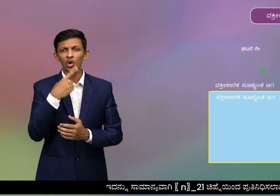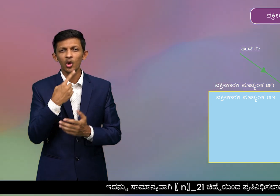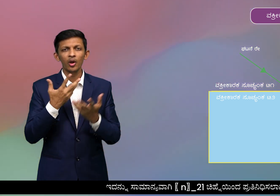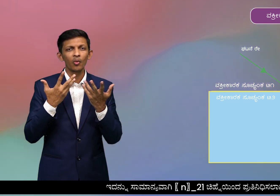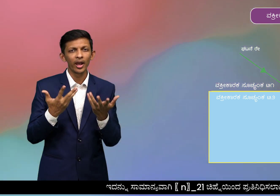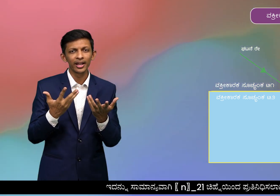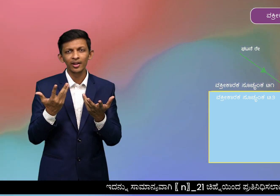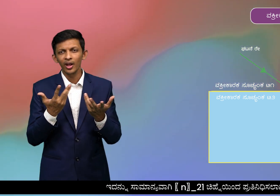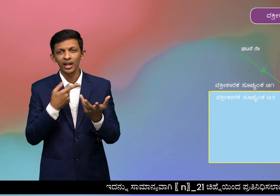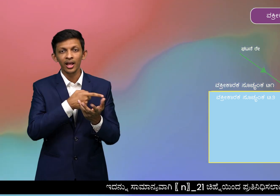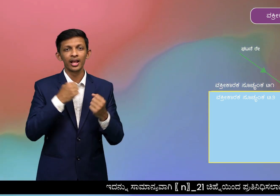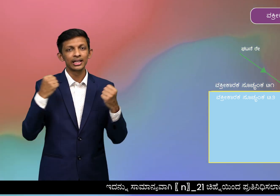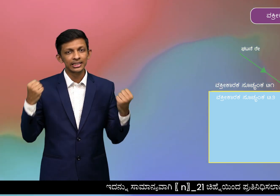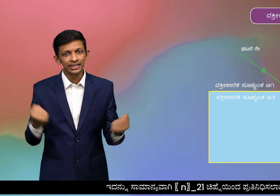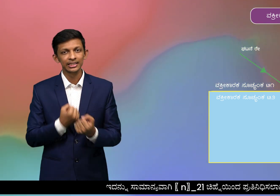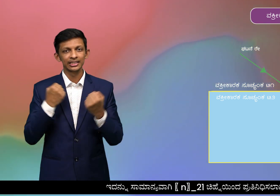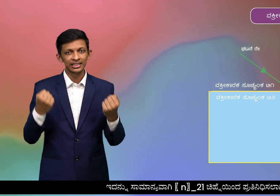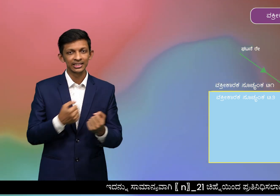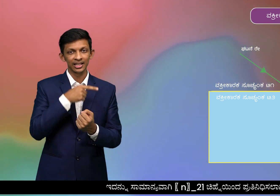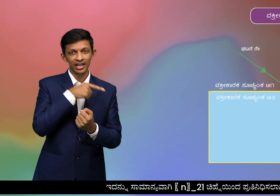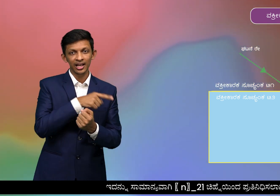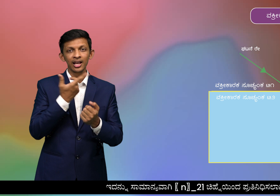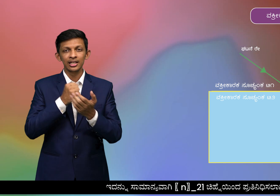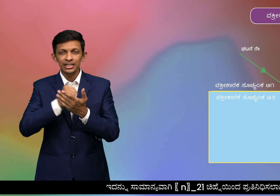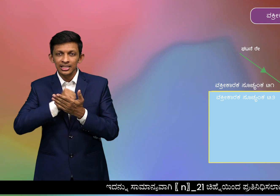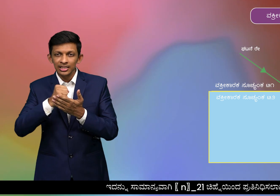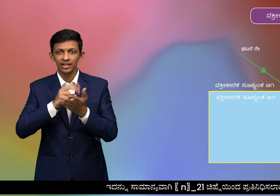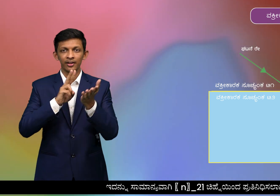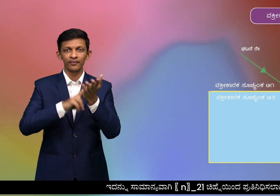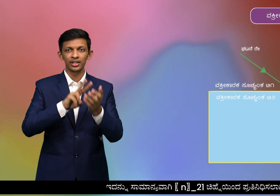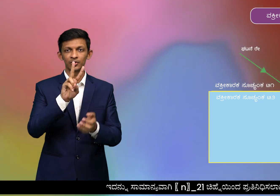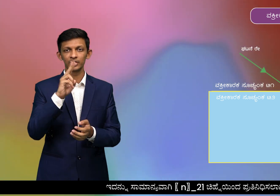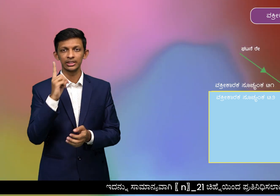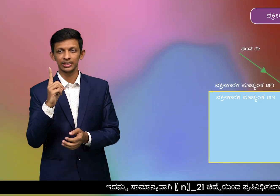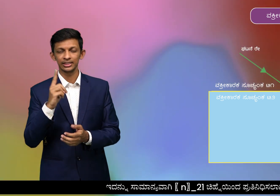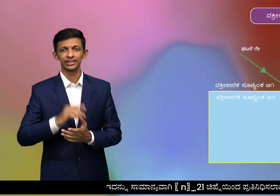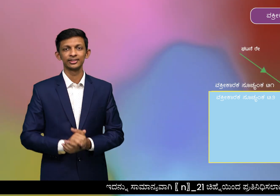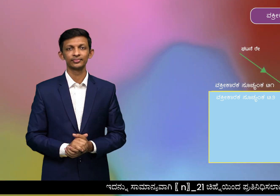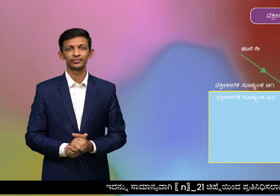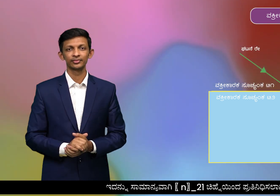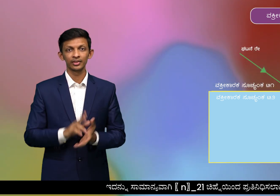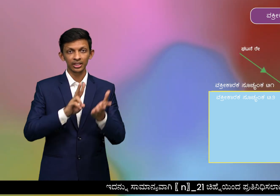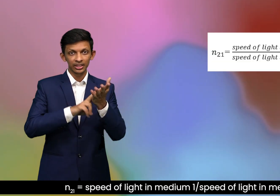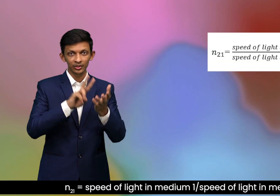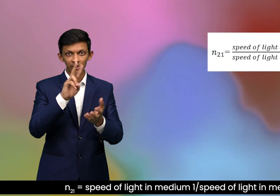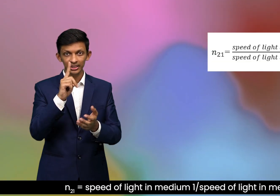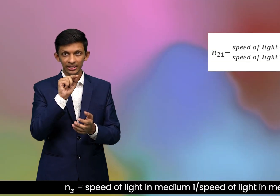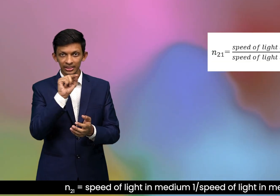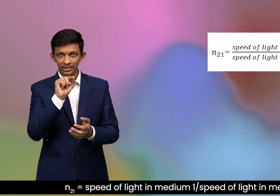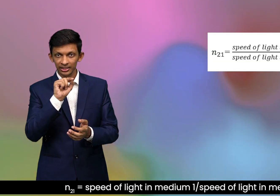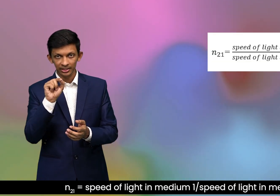இதன்னியும் சாமான்யவாகி N underscore 59 சின்னை இந்த பிரத்திநிதசலாகுத்ததே